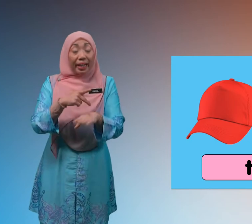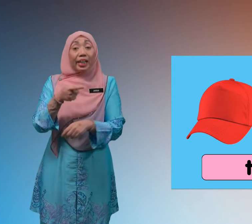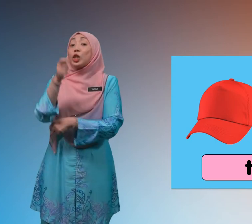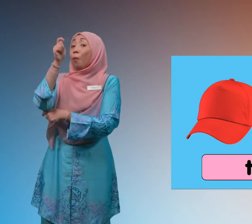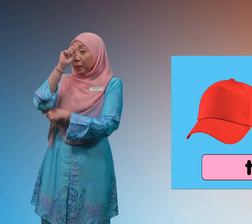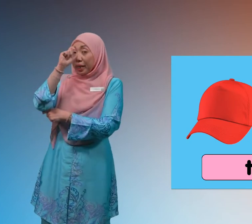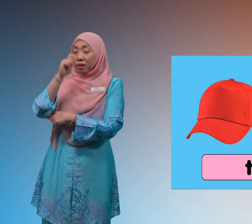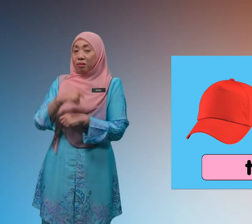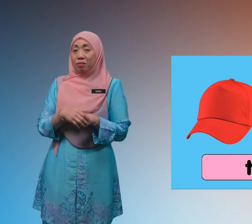pakai topi.